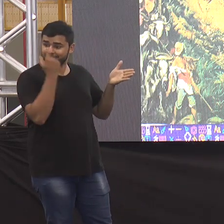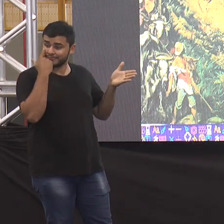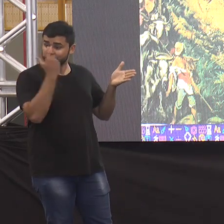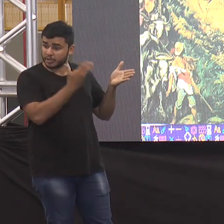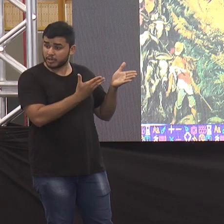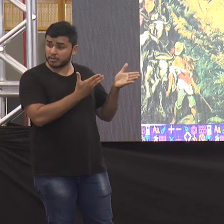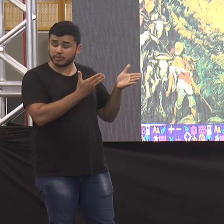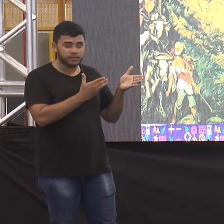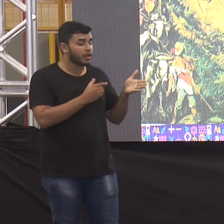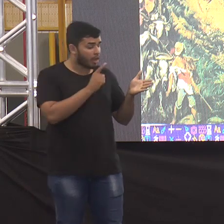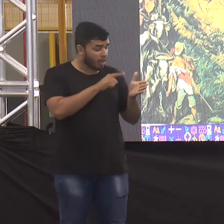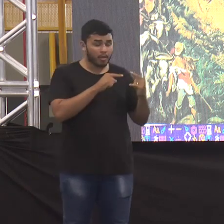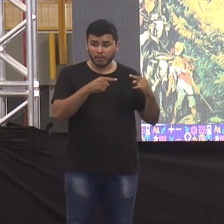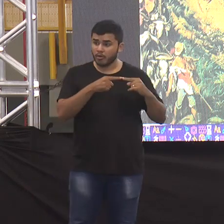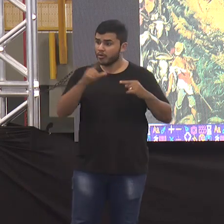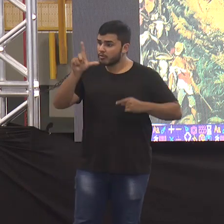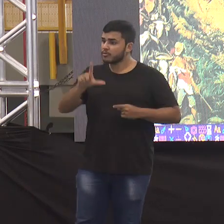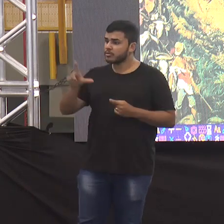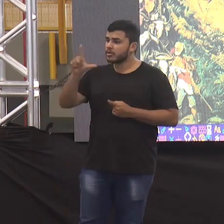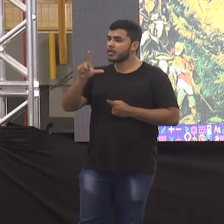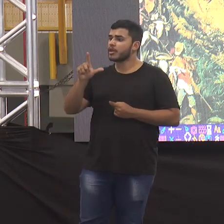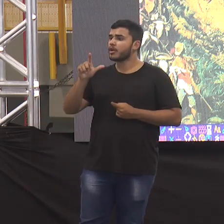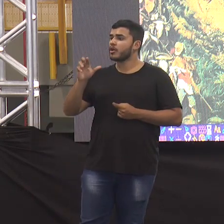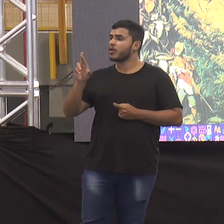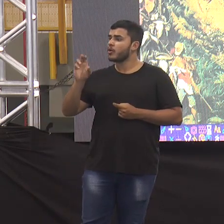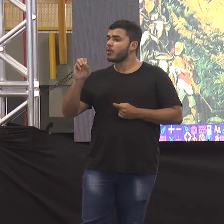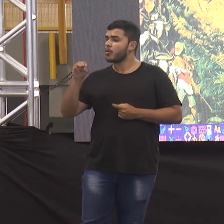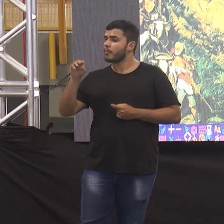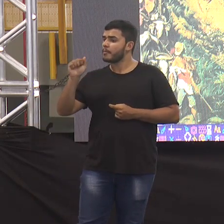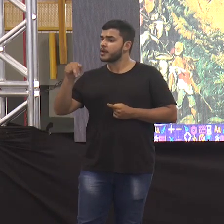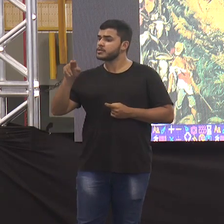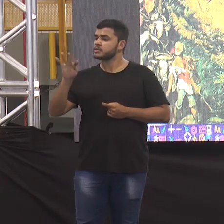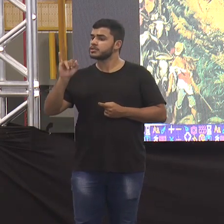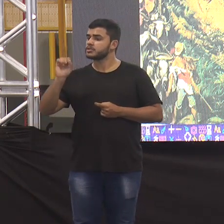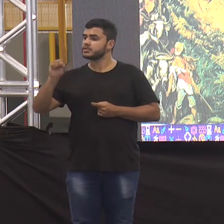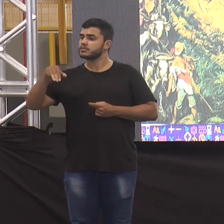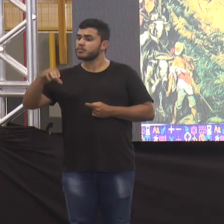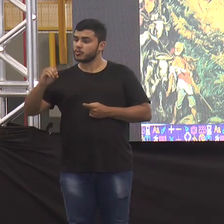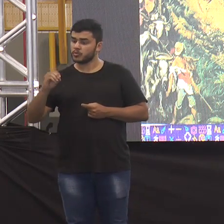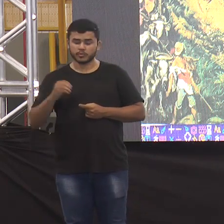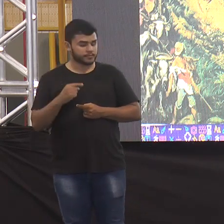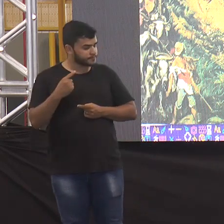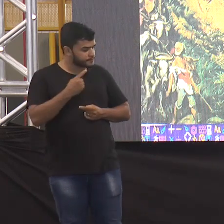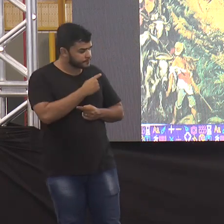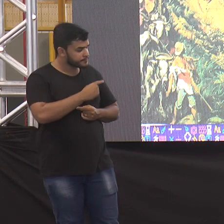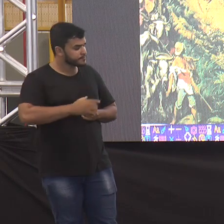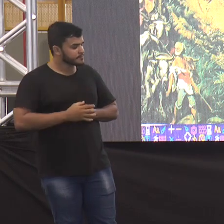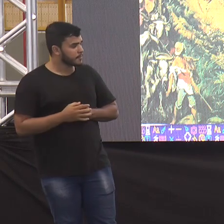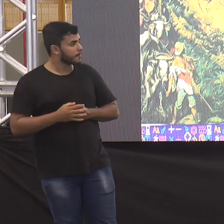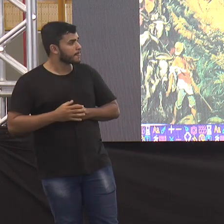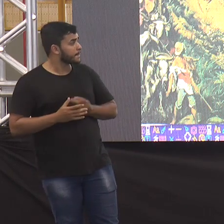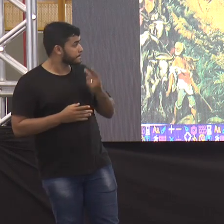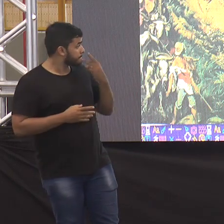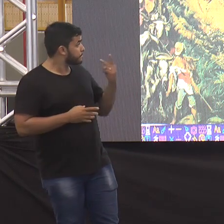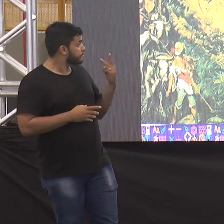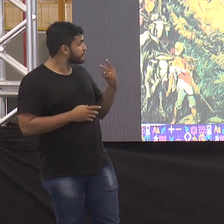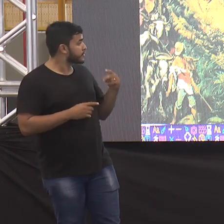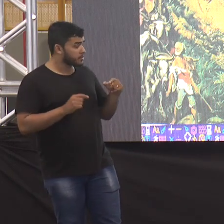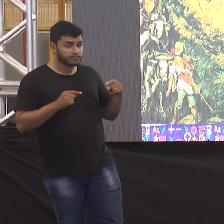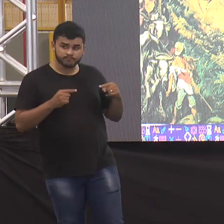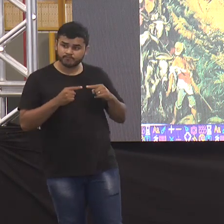romântica, é talvez a mais famosa das pinturas românticas. Ela trabalha muito bem